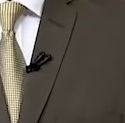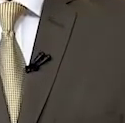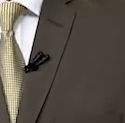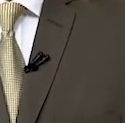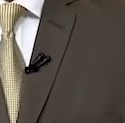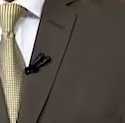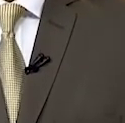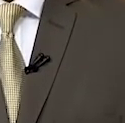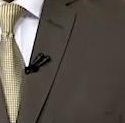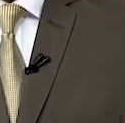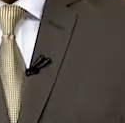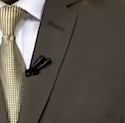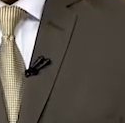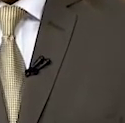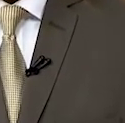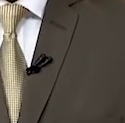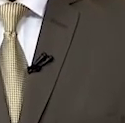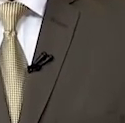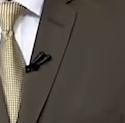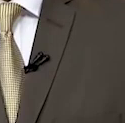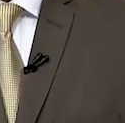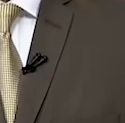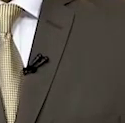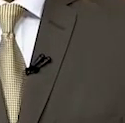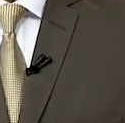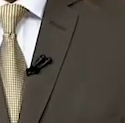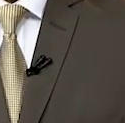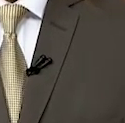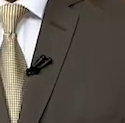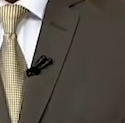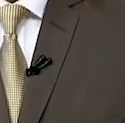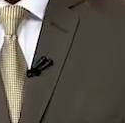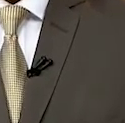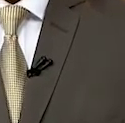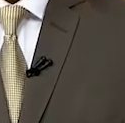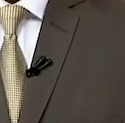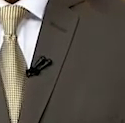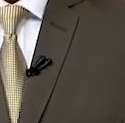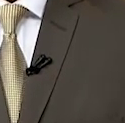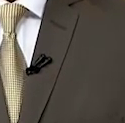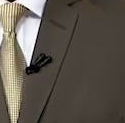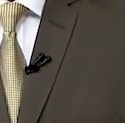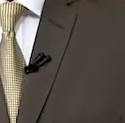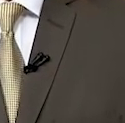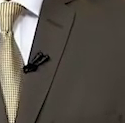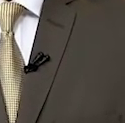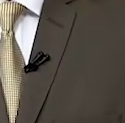pessoas voltam a sair, voltam a consumir e a economia vai voltar a girar. Pode demorar um tempo,